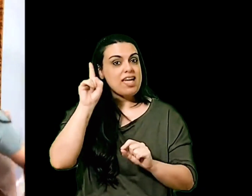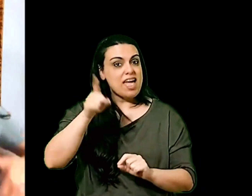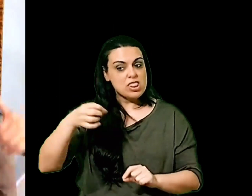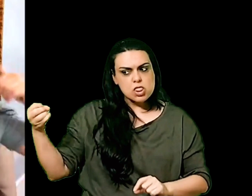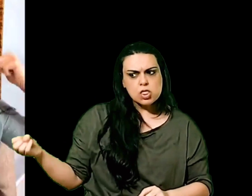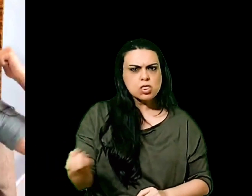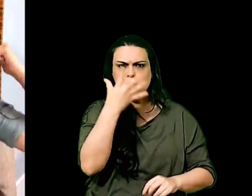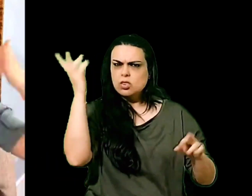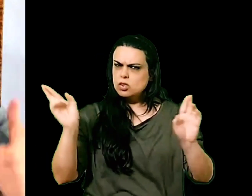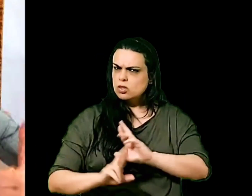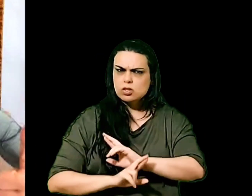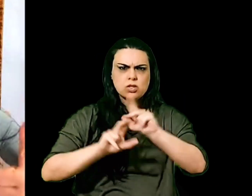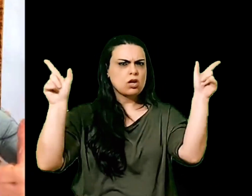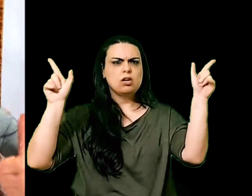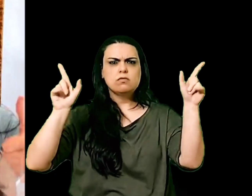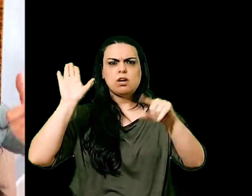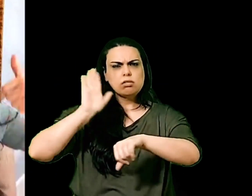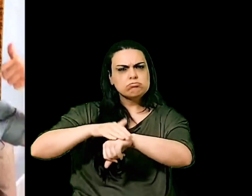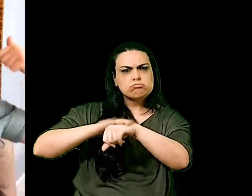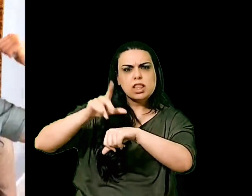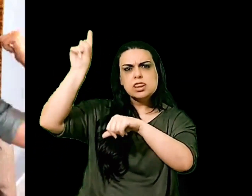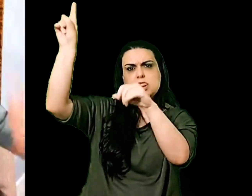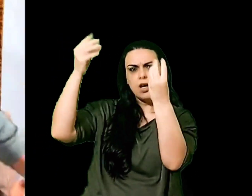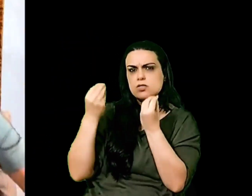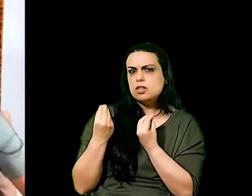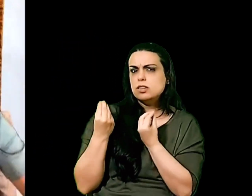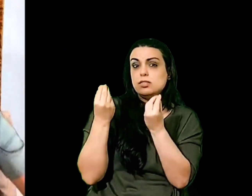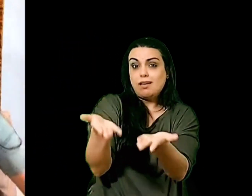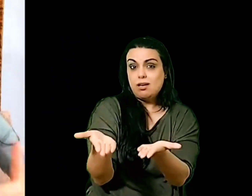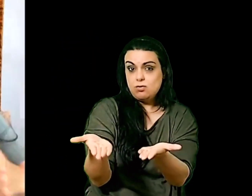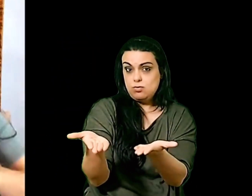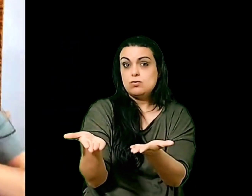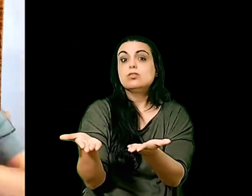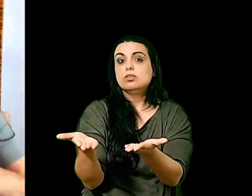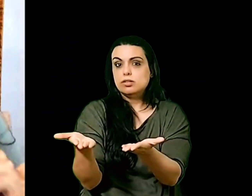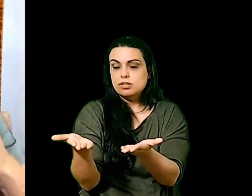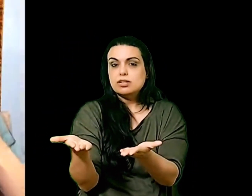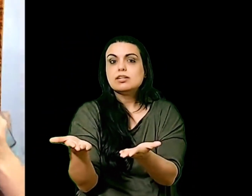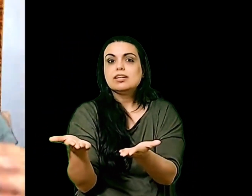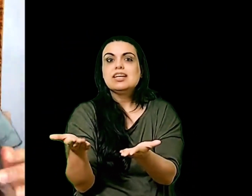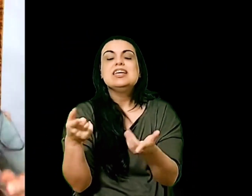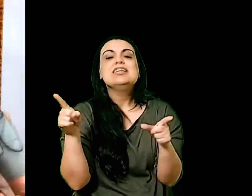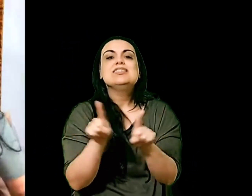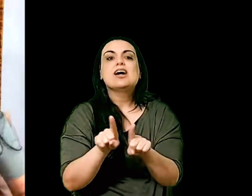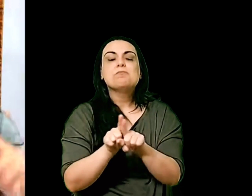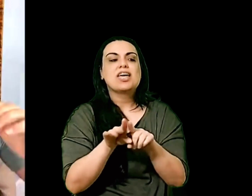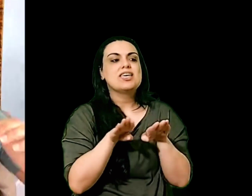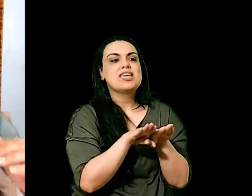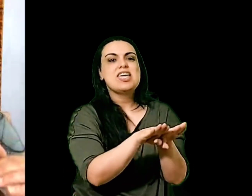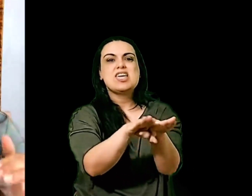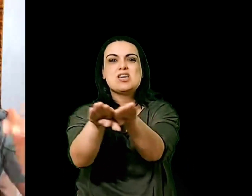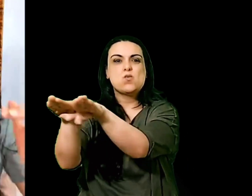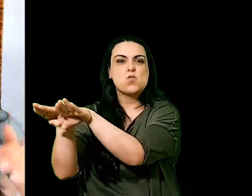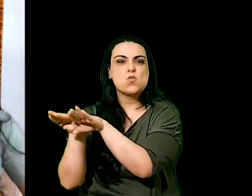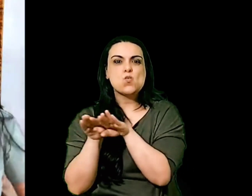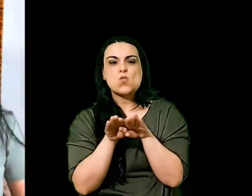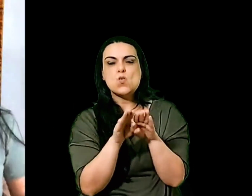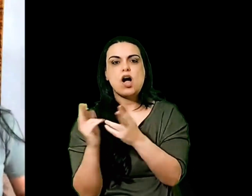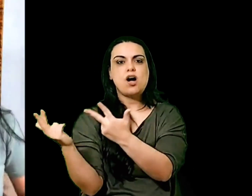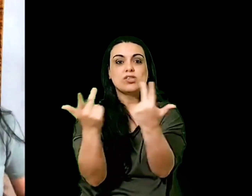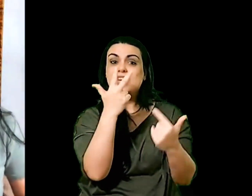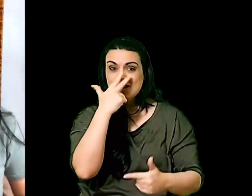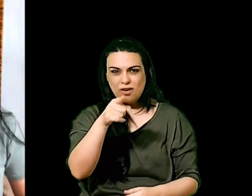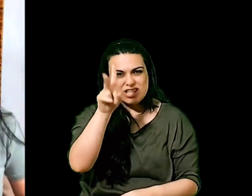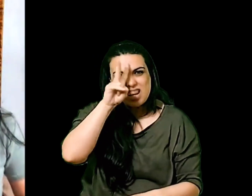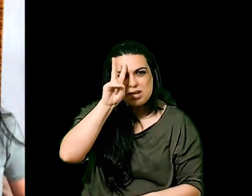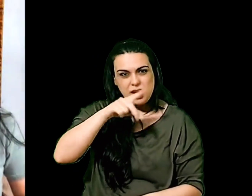coração. É inédito, veio do céu. Uma terceira coisa que coloca a gente em pé de igualdade, para